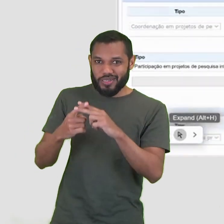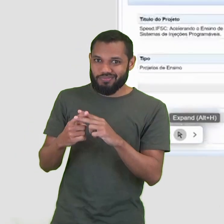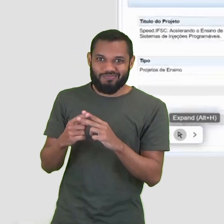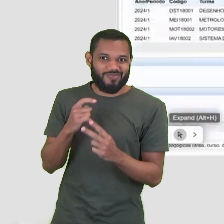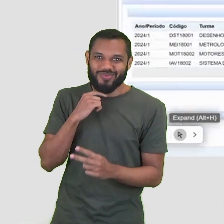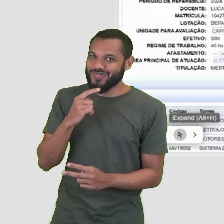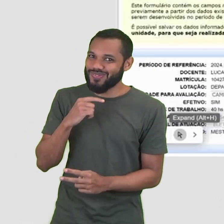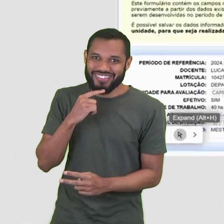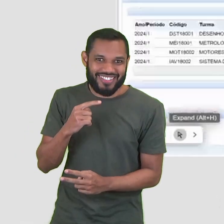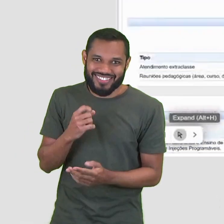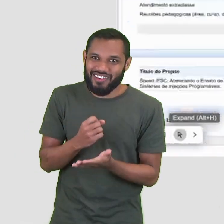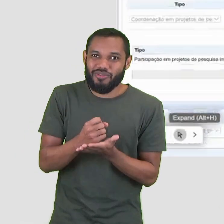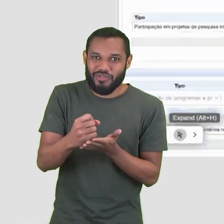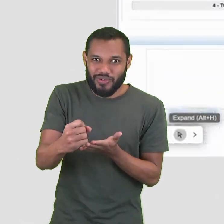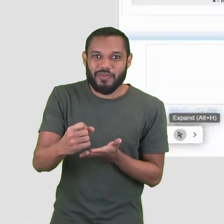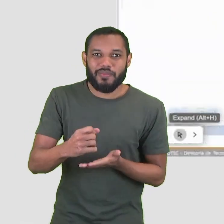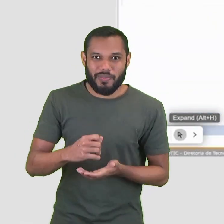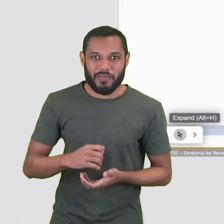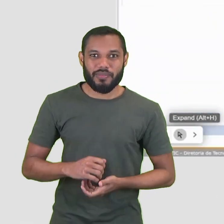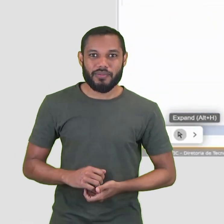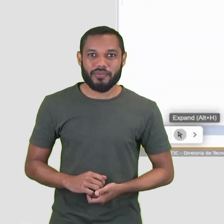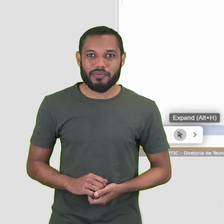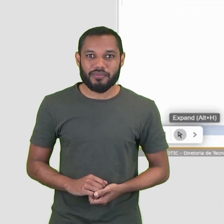de edição, tá?